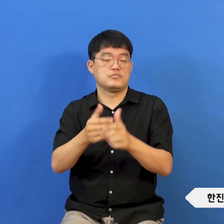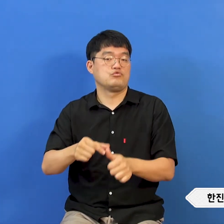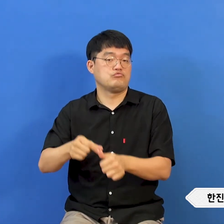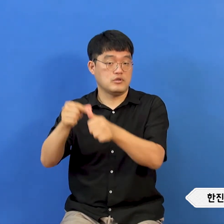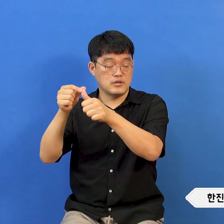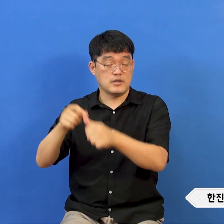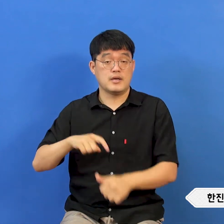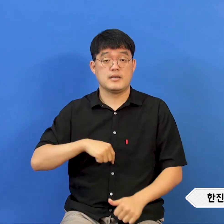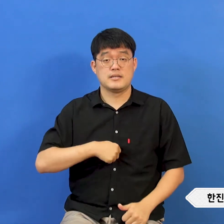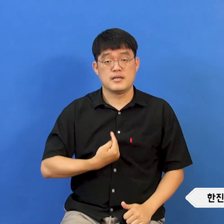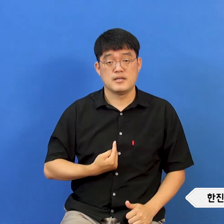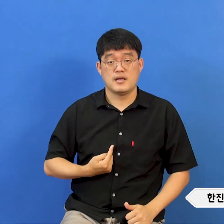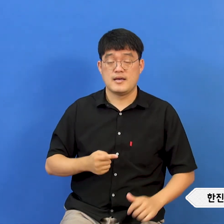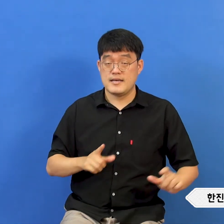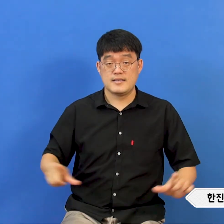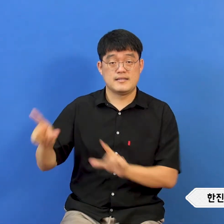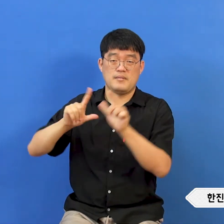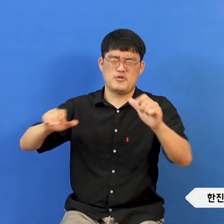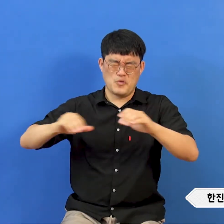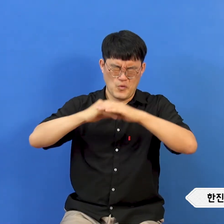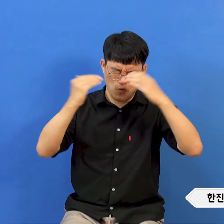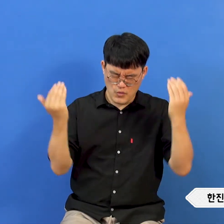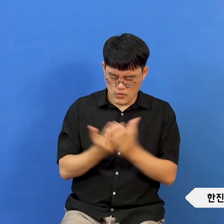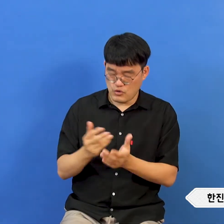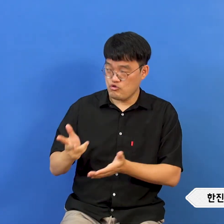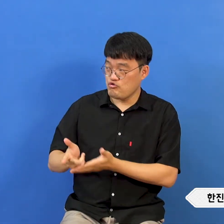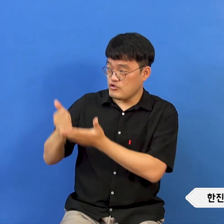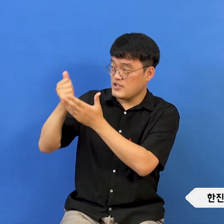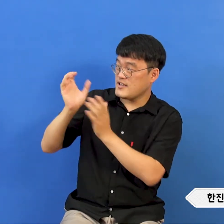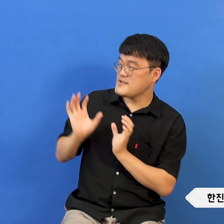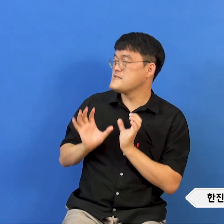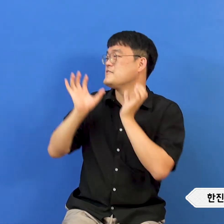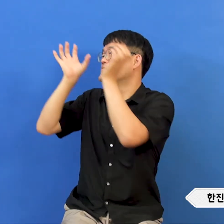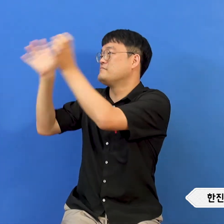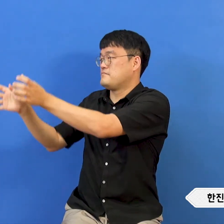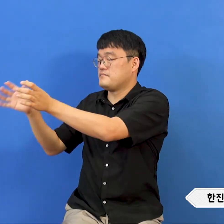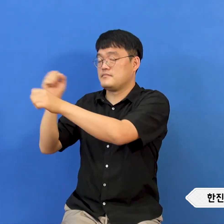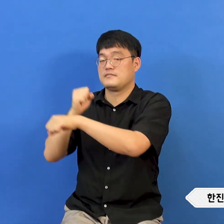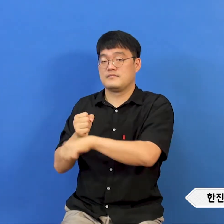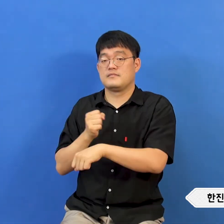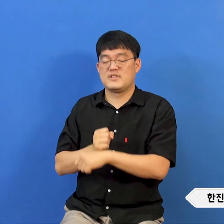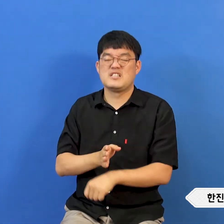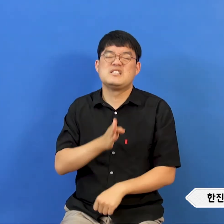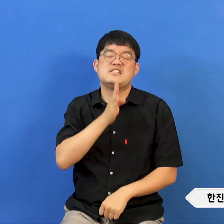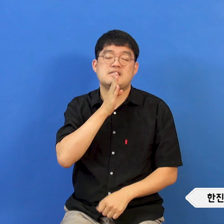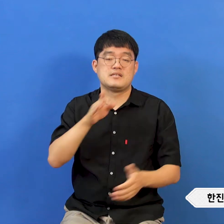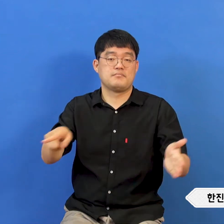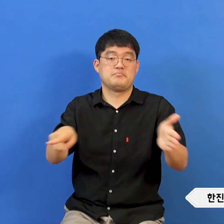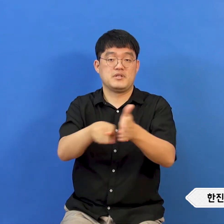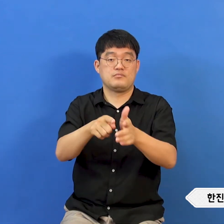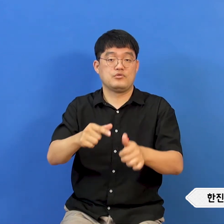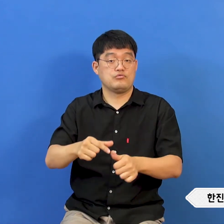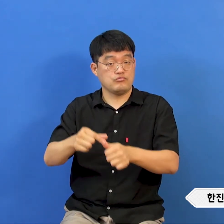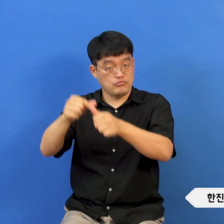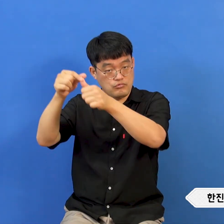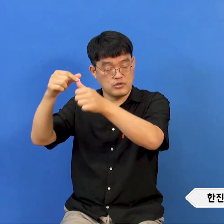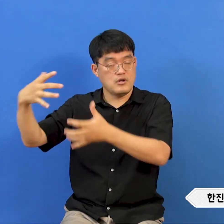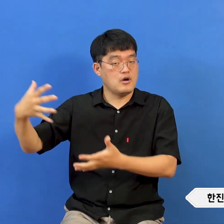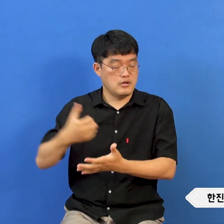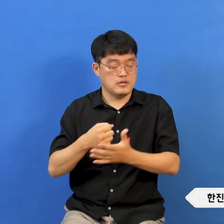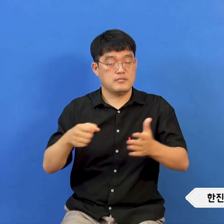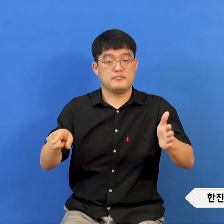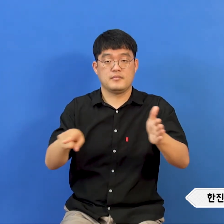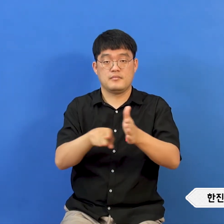자기를 의지적으로 온전히 주님께 던져서 맡기는 것이 그 진짜 믿음이고 구원 얻는 믿음입니다.